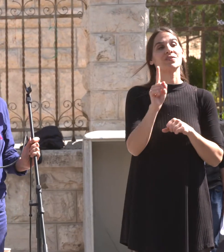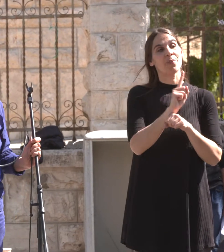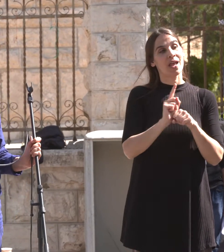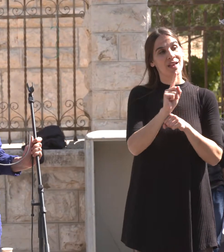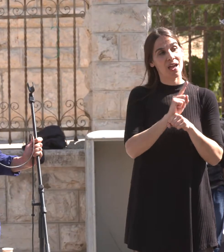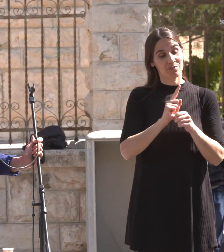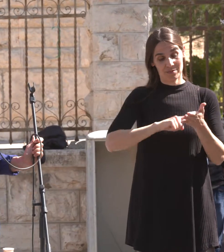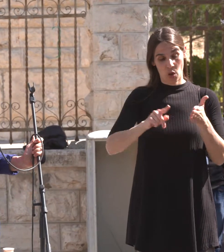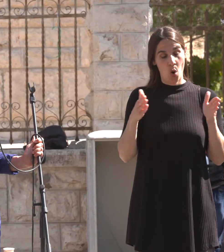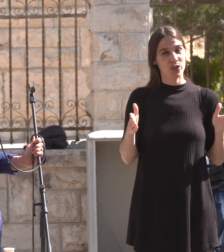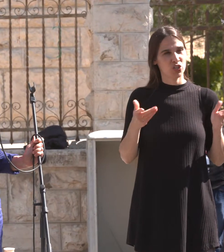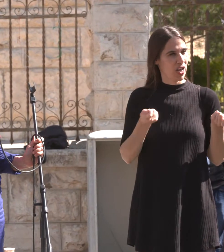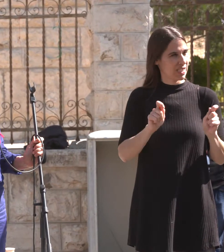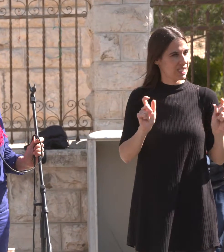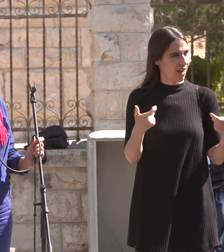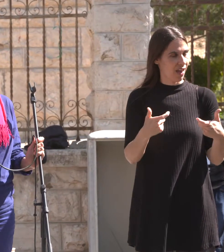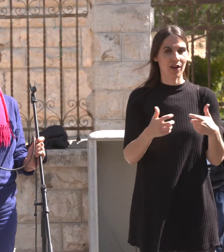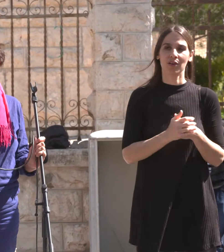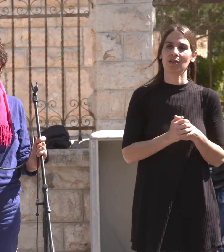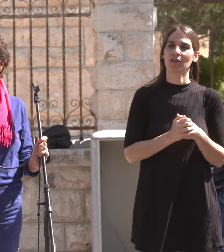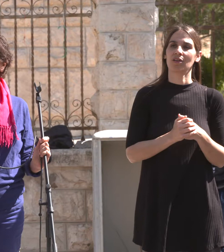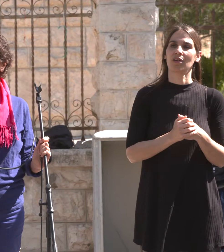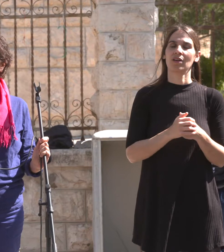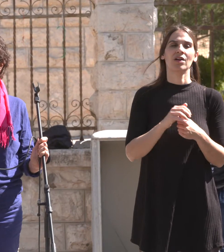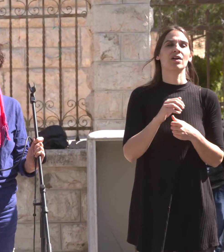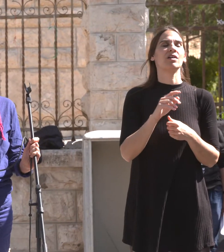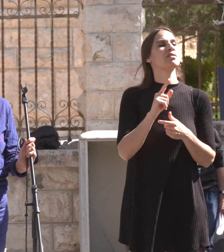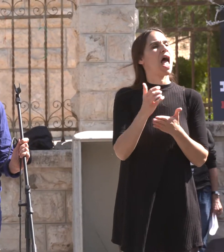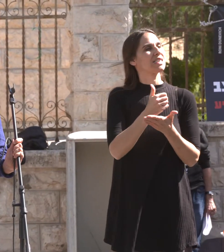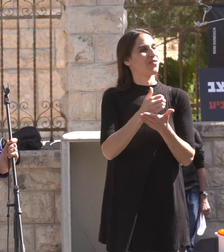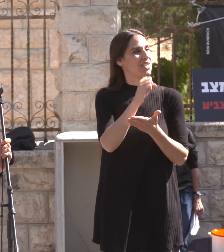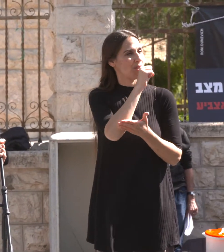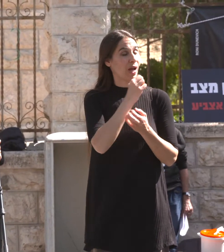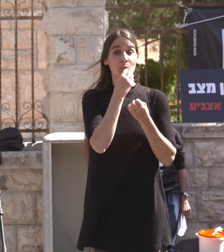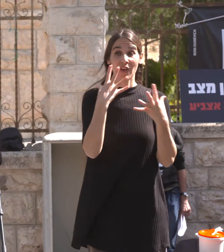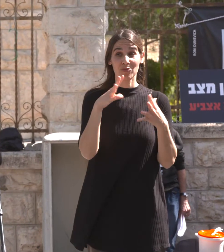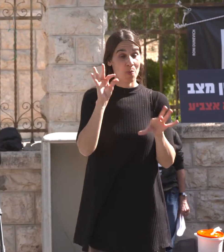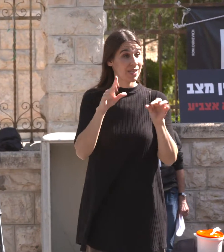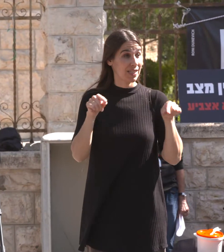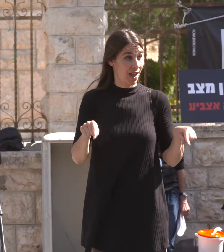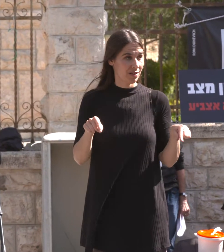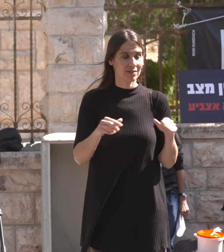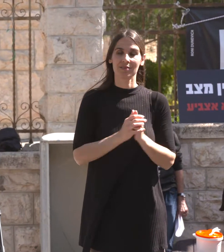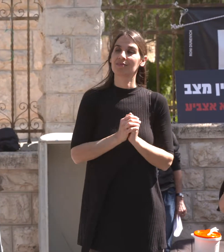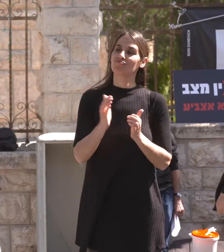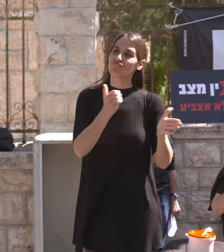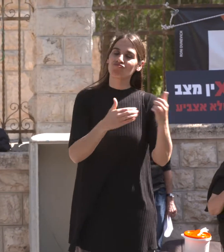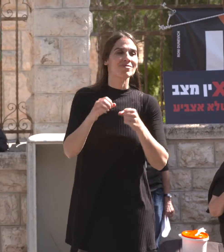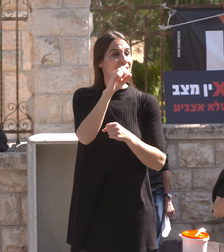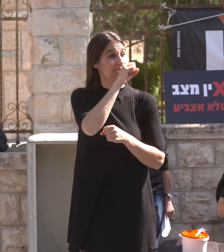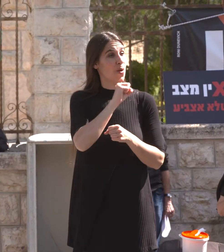ובינתיים בחודש הזה של הסגר אספתי זמרים מופלאים שמצאתי כאן,